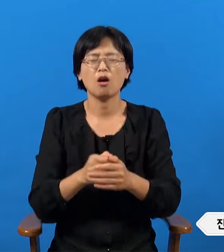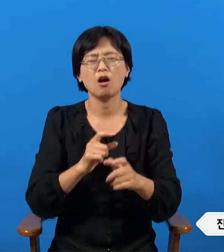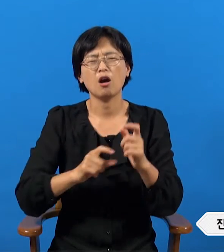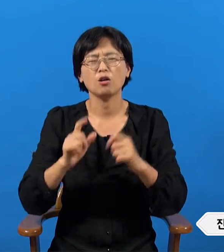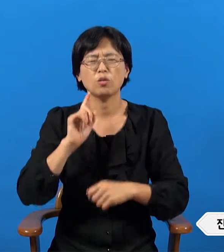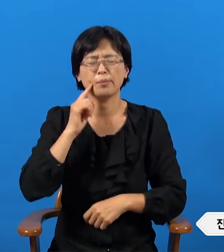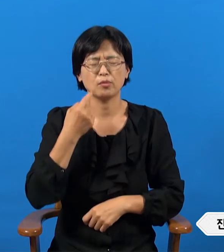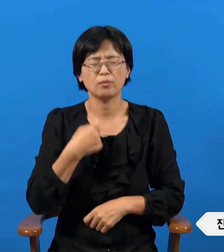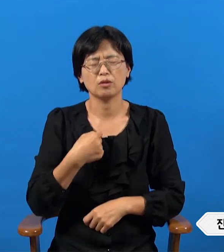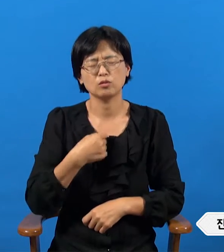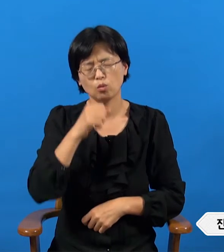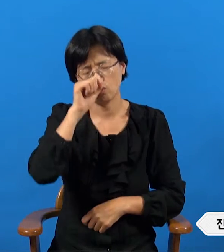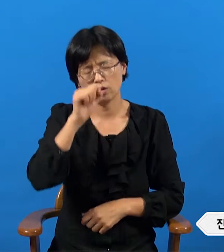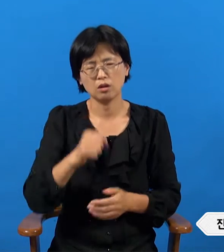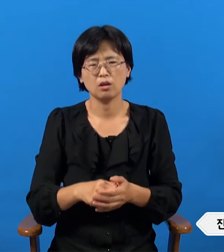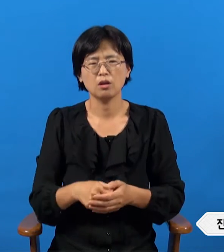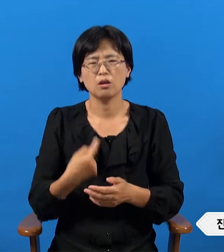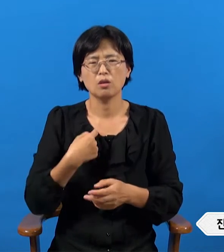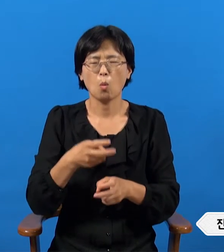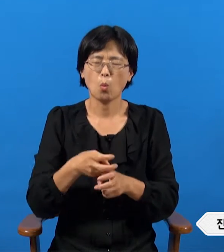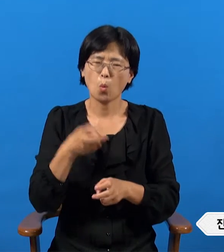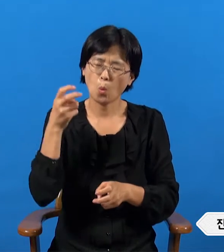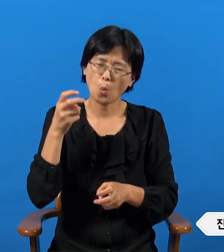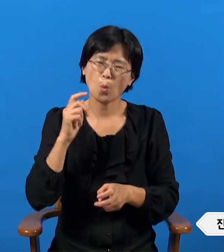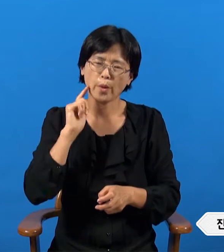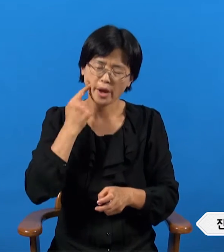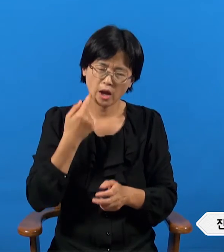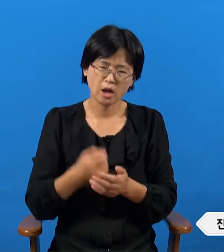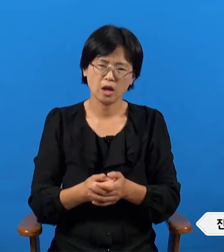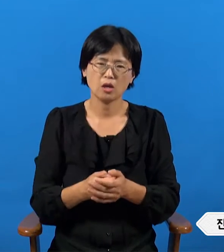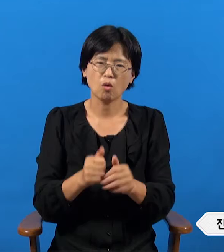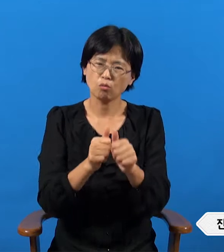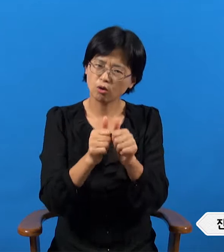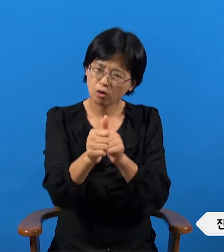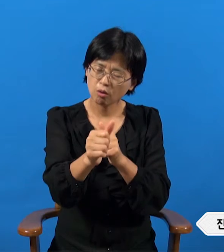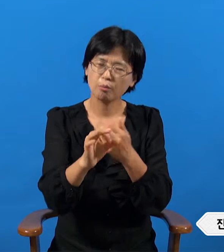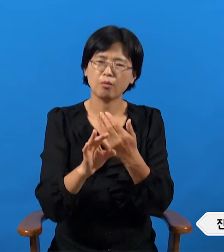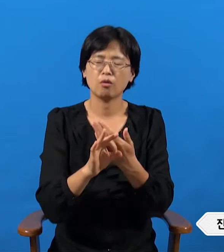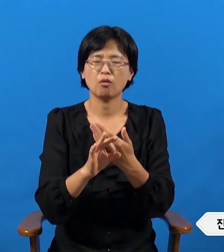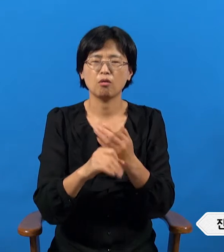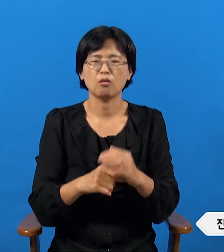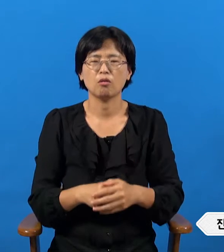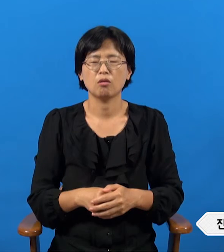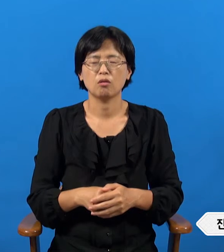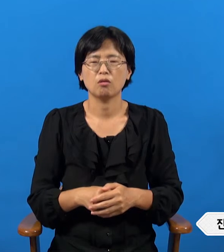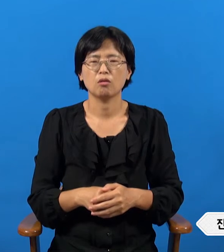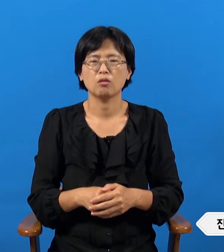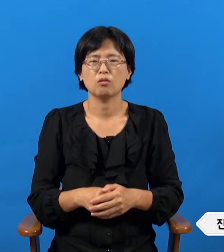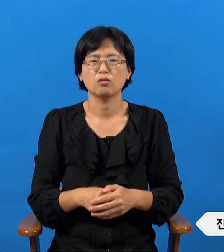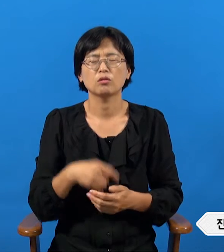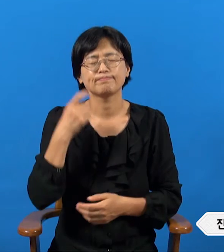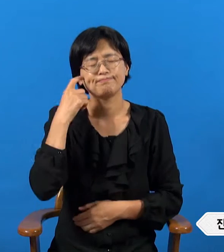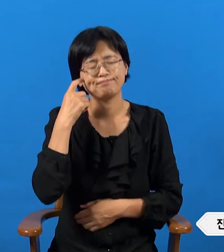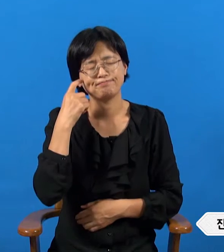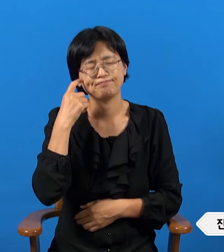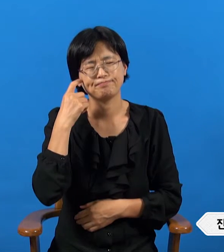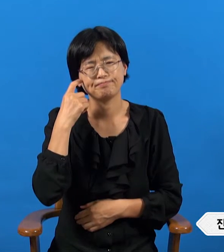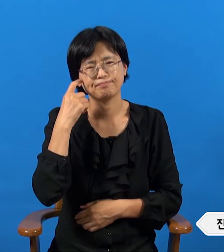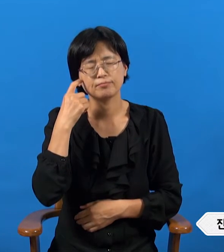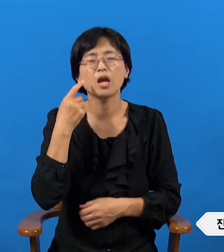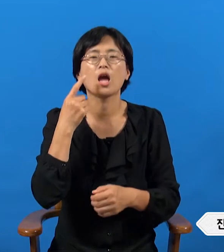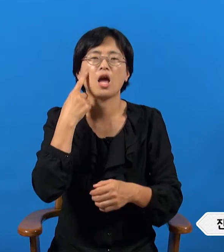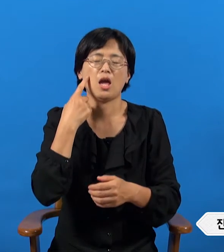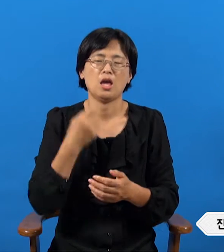좀 더 이쁘다면, 좀 더 날씬하다면, 좀 더 매력있다면, 좀 더 세련돼 보인다면, 좀 더